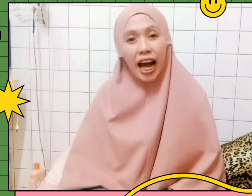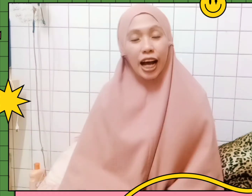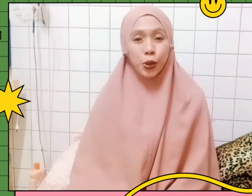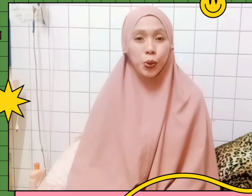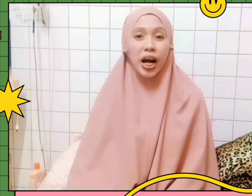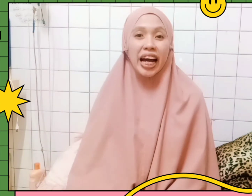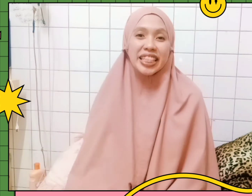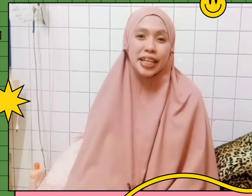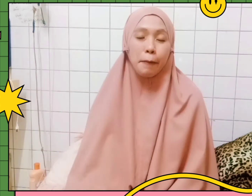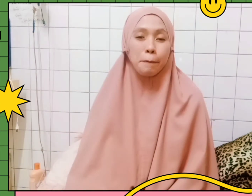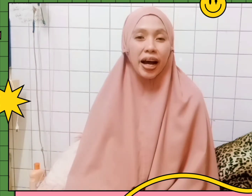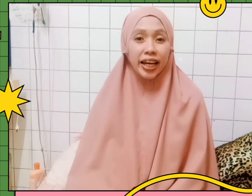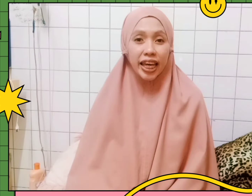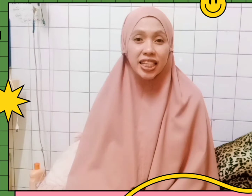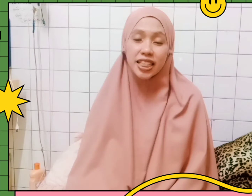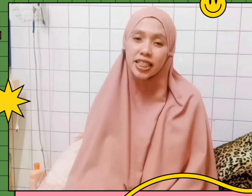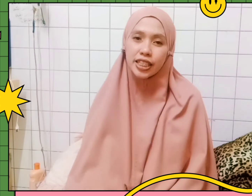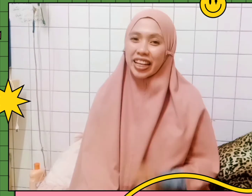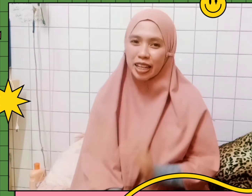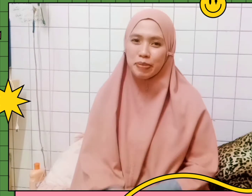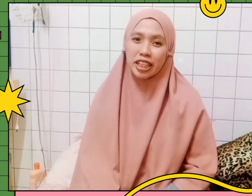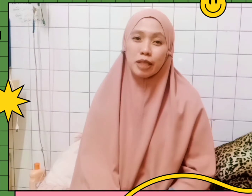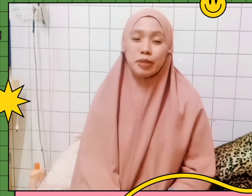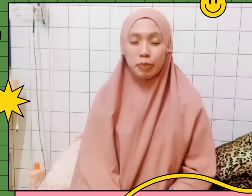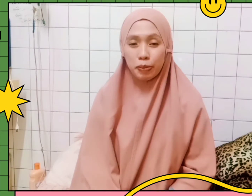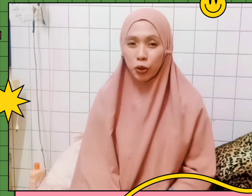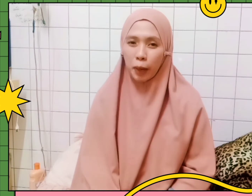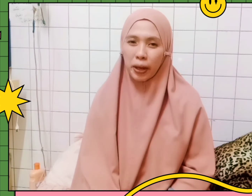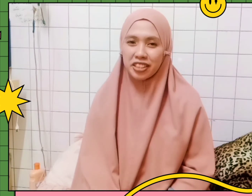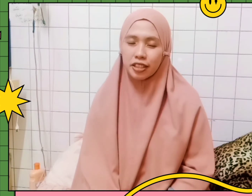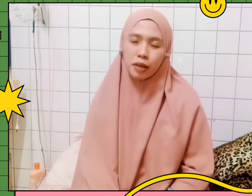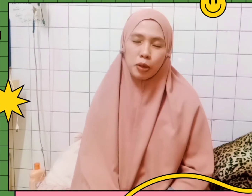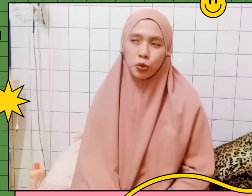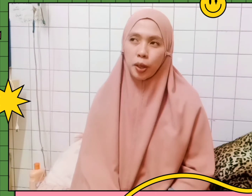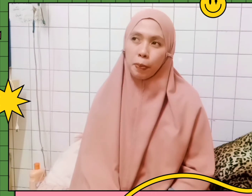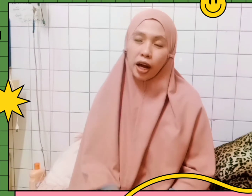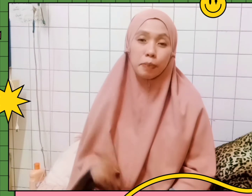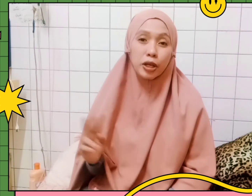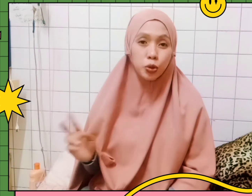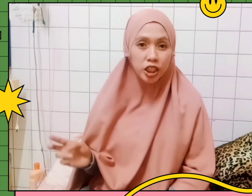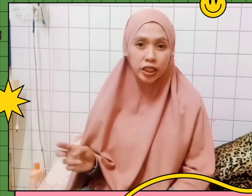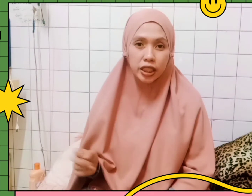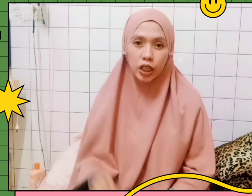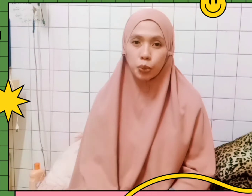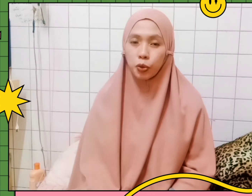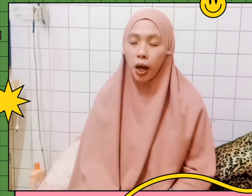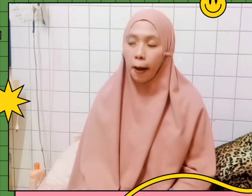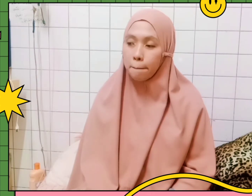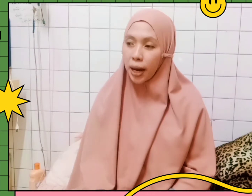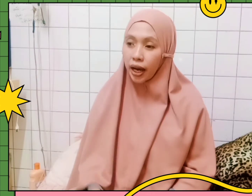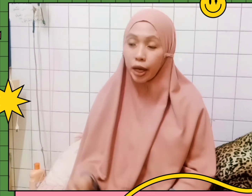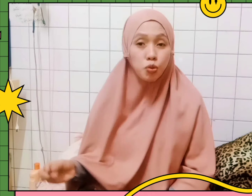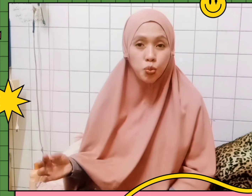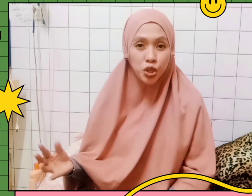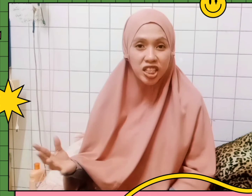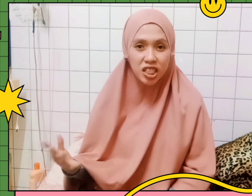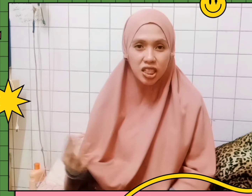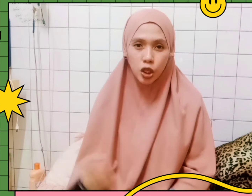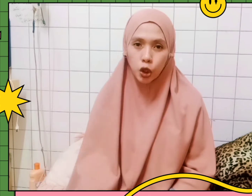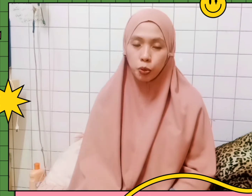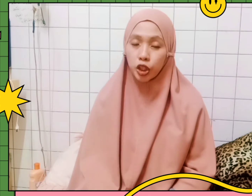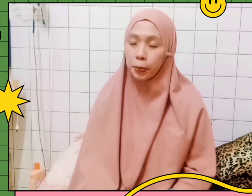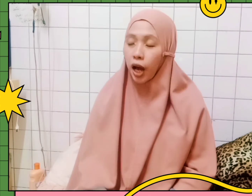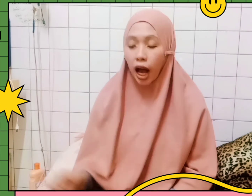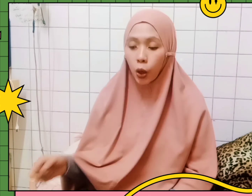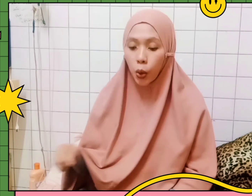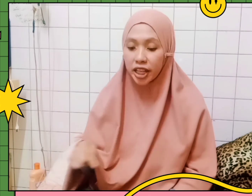selanjutnya, aku hanya pakai ini. Kalimat ini bisa berbentuk apa aja ya, maksudnya pakai baju ini ataupun pakai bumbu ini